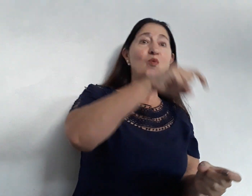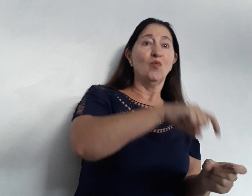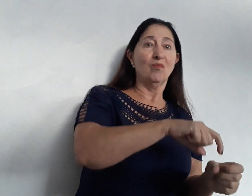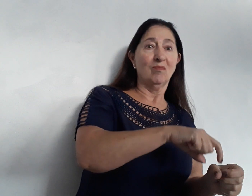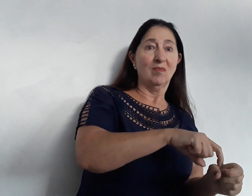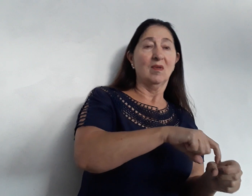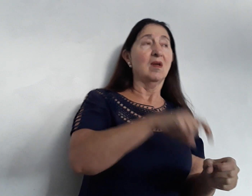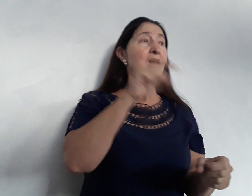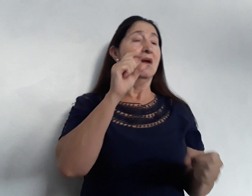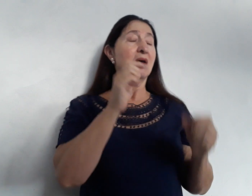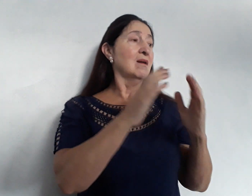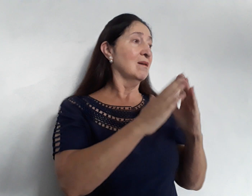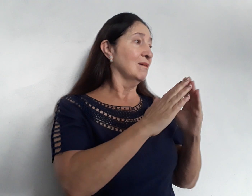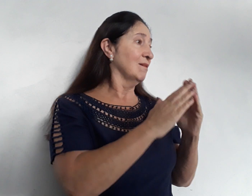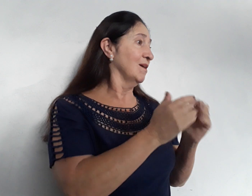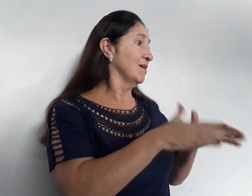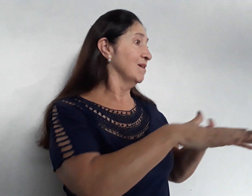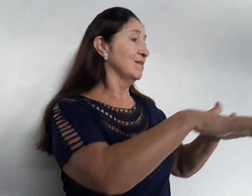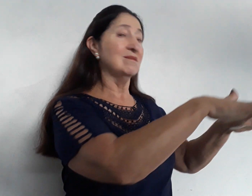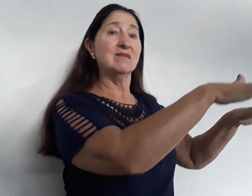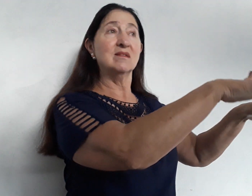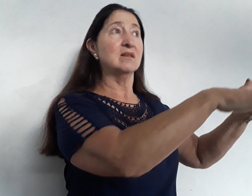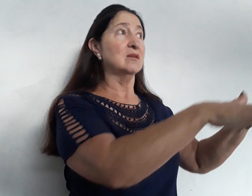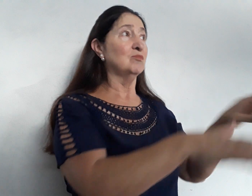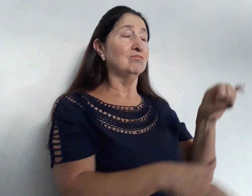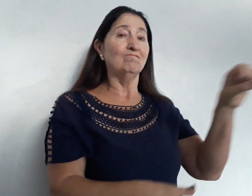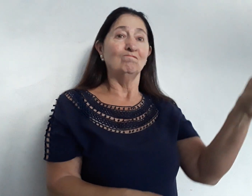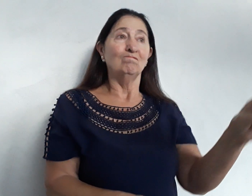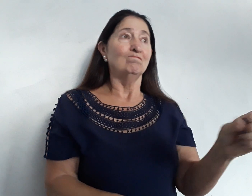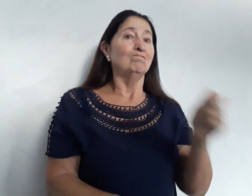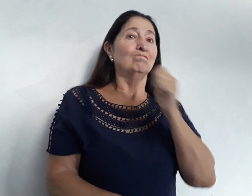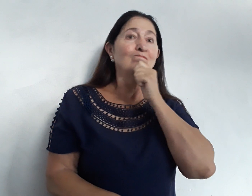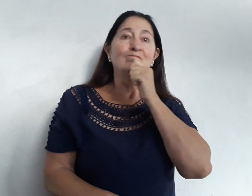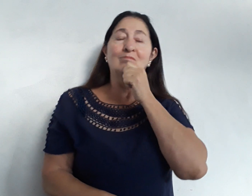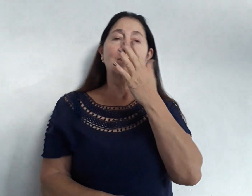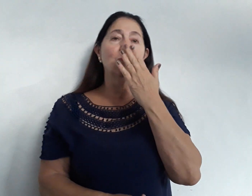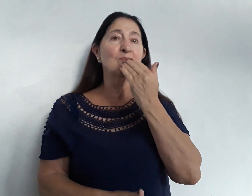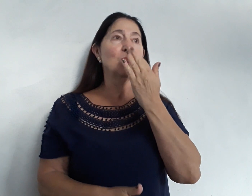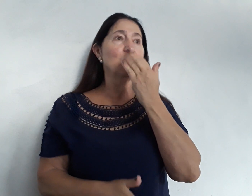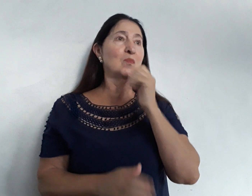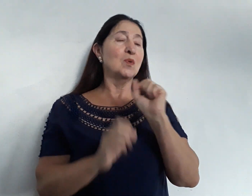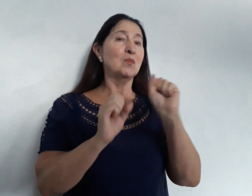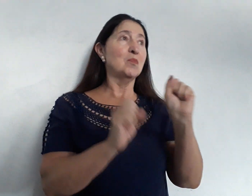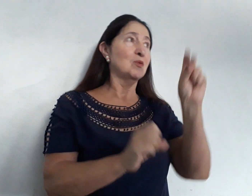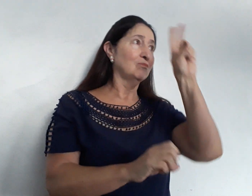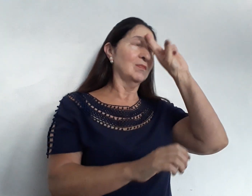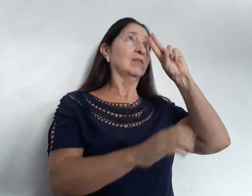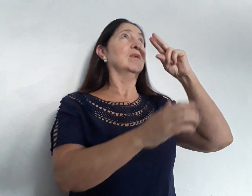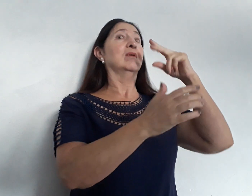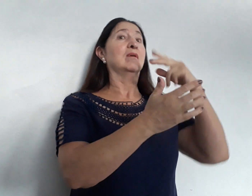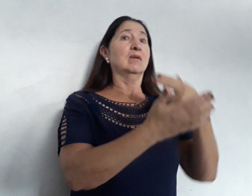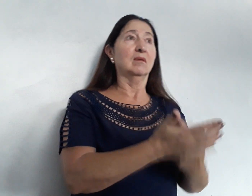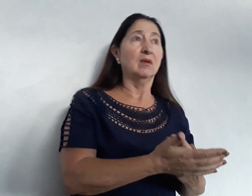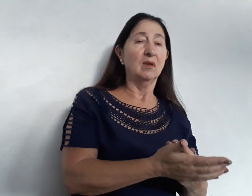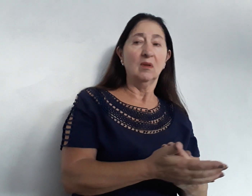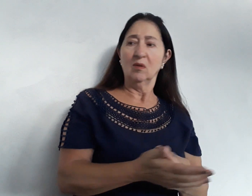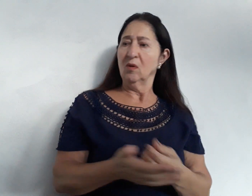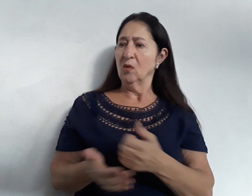muitos deles vieram de longe. Os discípulos disseram: como poderia alguém saciá-los de pão aqui no